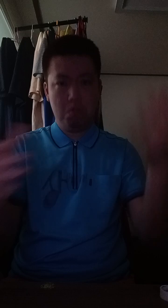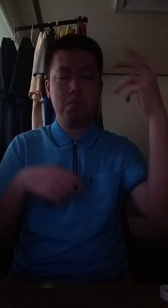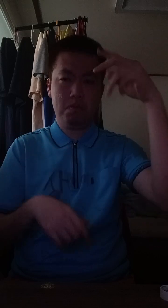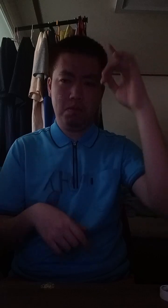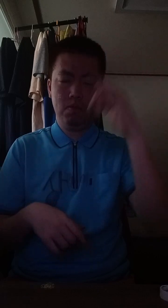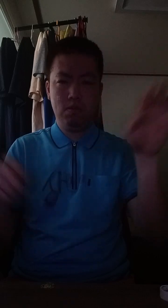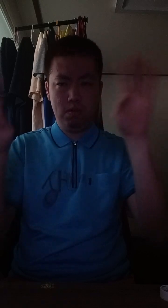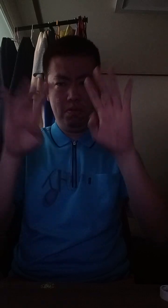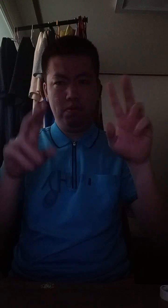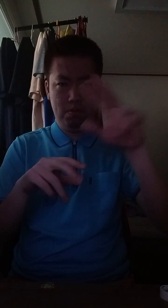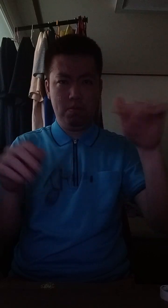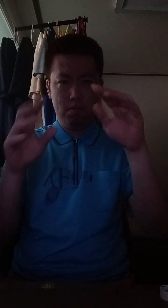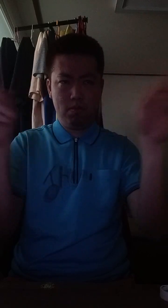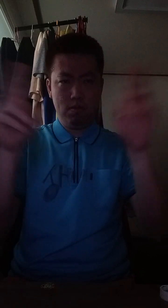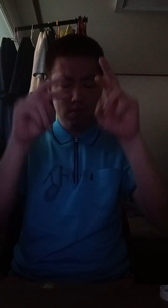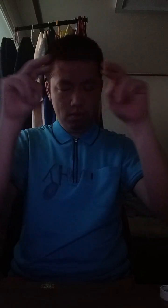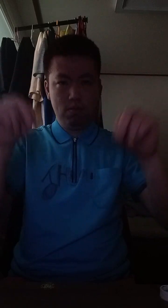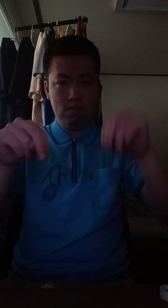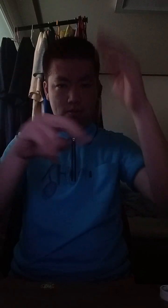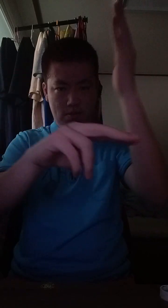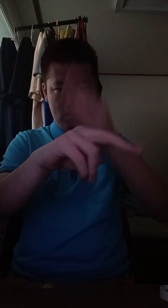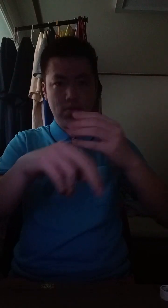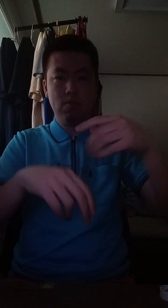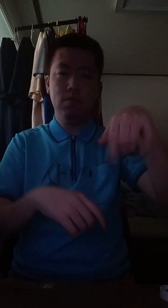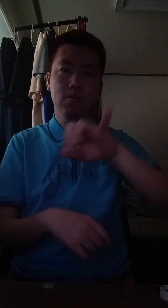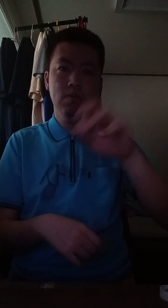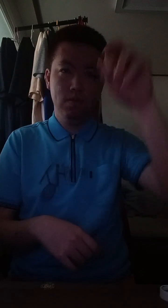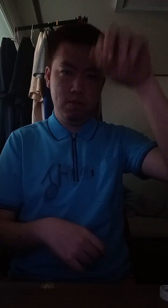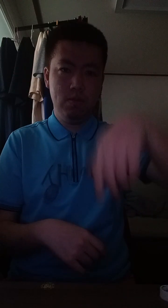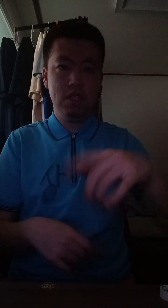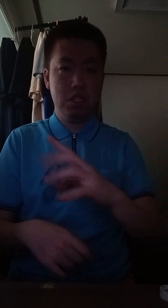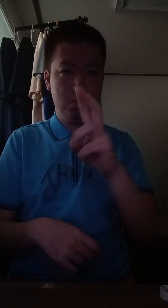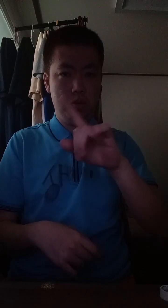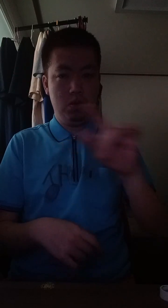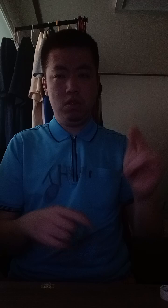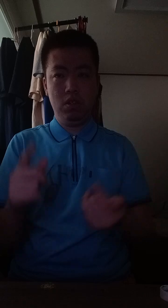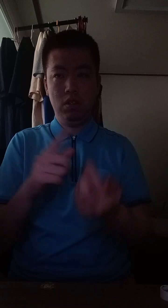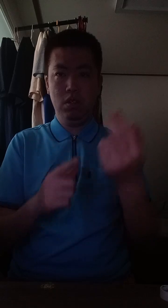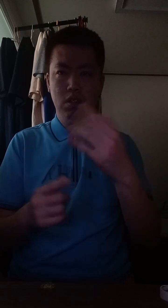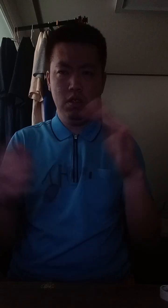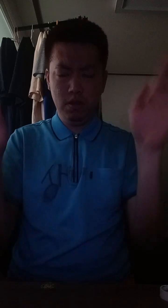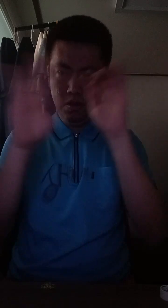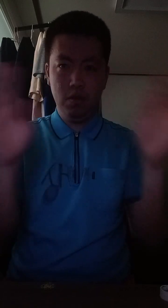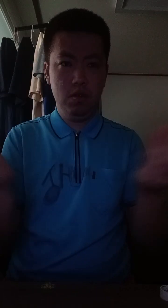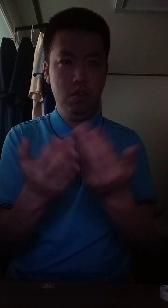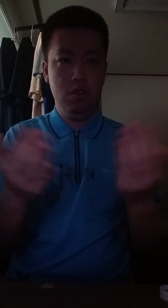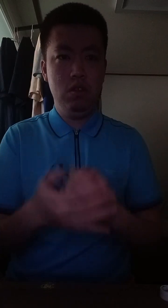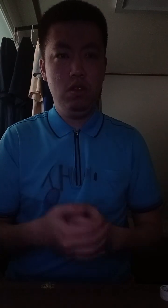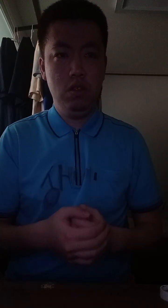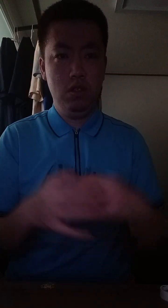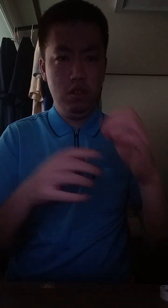어젯밤 9시 반부터 전기 공급이 끊기면서 580여 세대가 잠을 이루지 못한 채 불편을